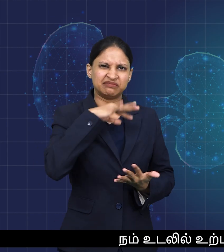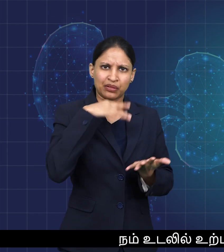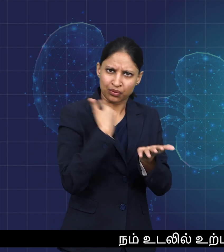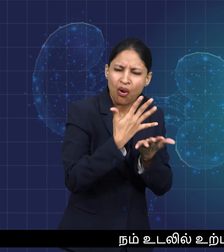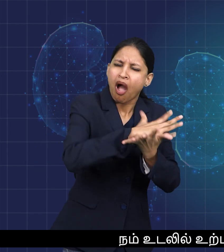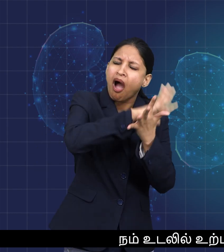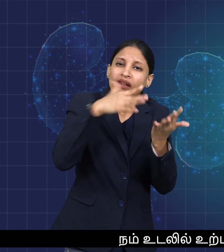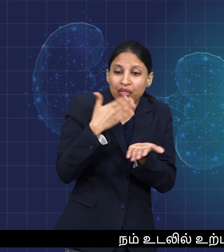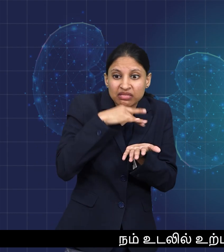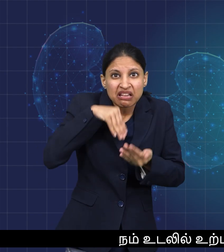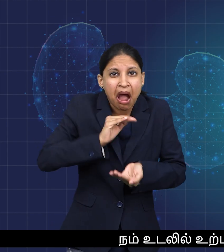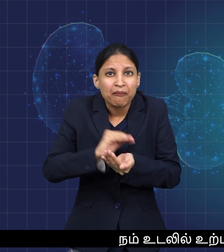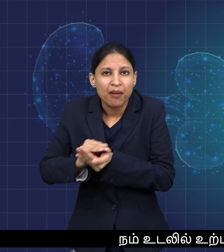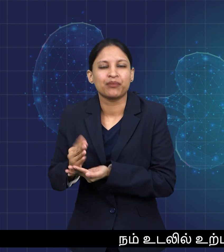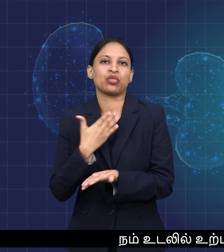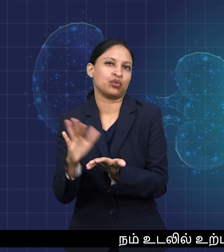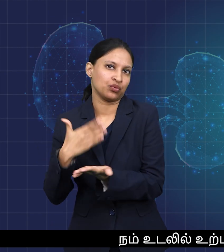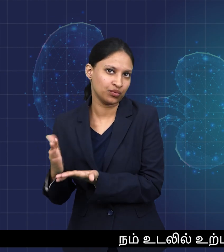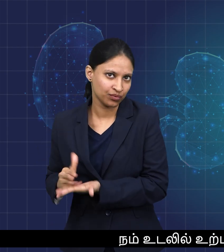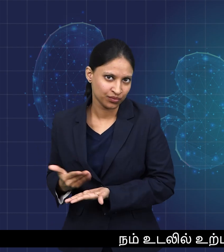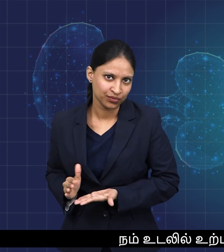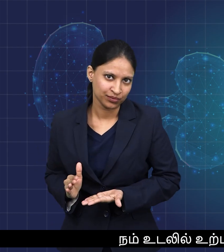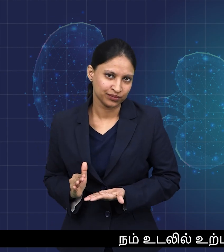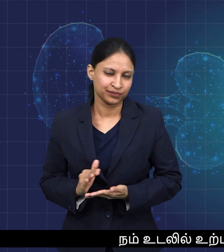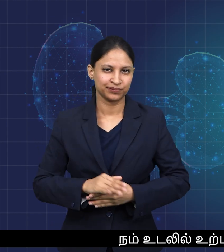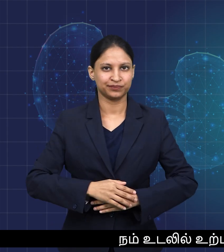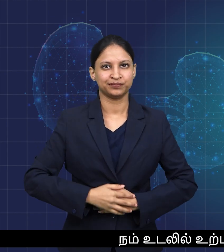நம் உடலில் உற்பத்தி செய்யப்படுகின்றன.